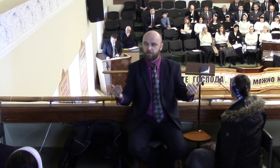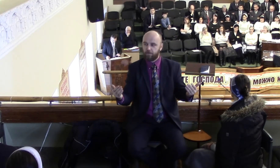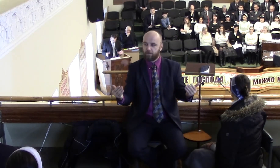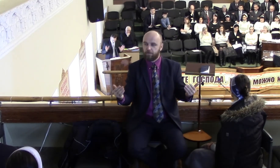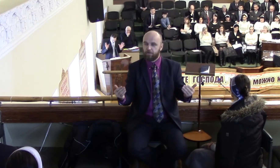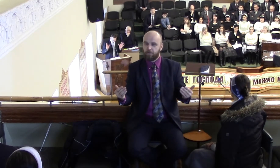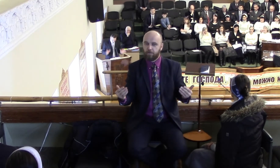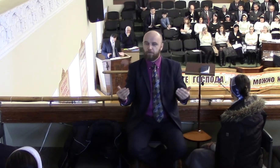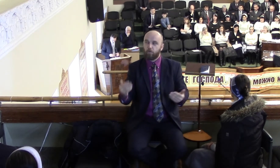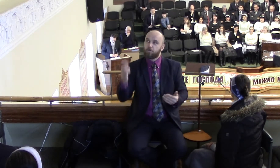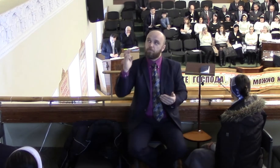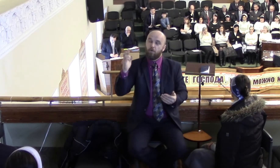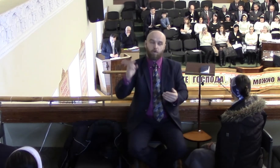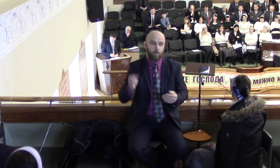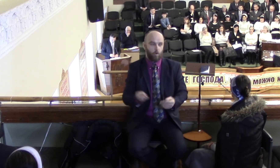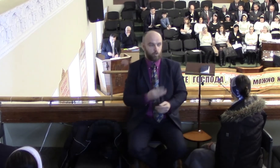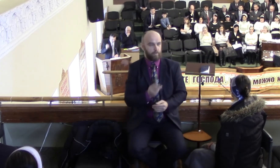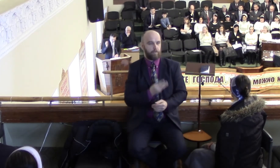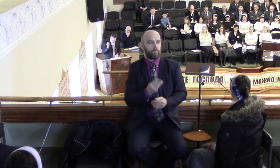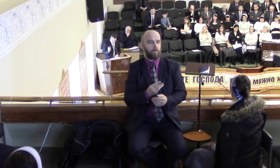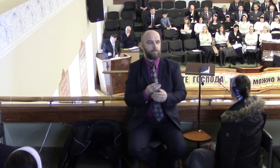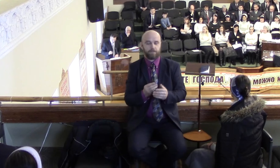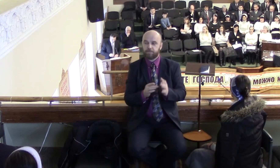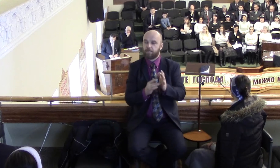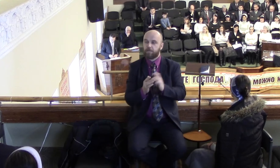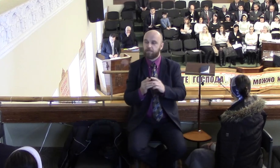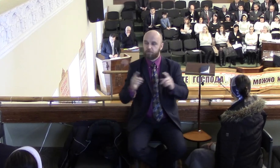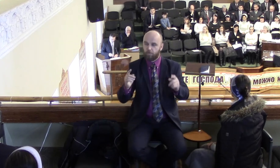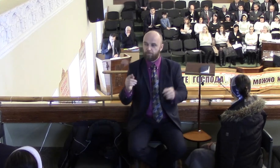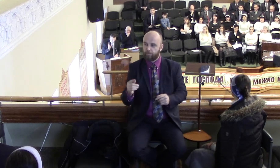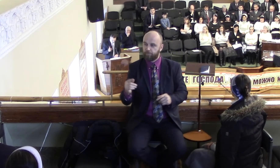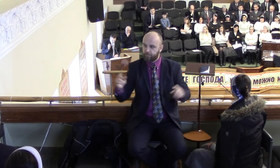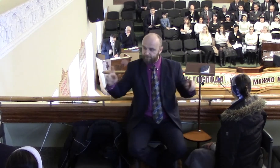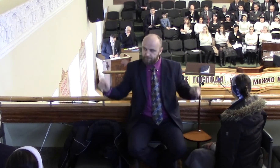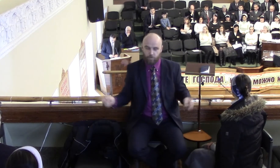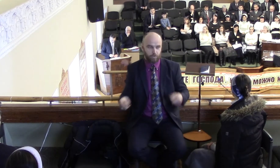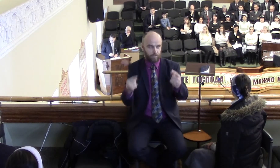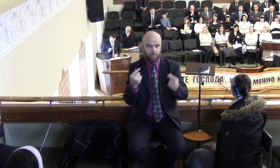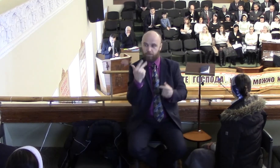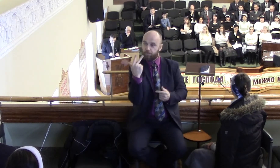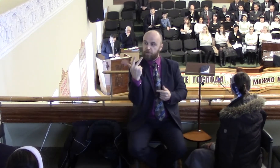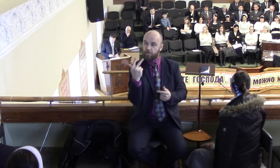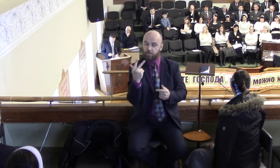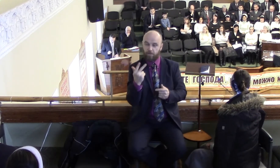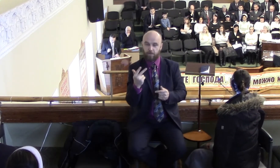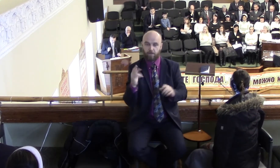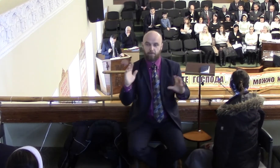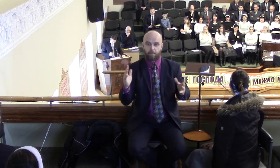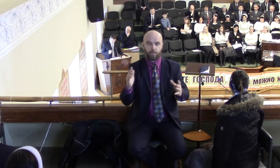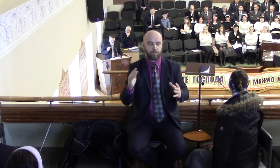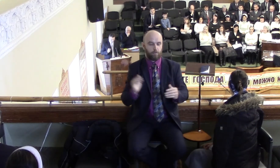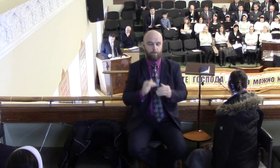Итак, оживотворился Христом. Первое. Воскресил с Ним. В-третьих, посадил